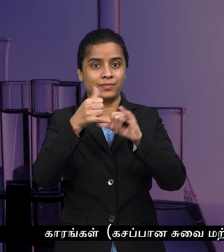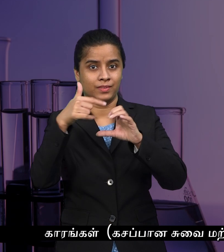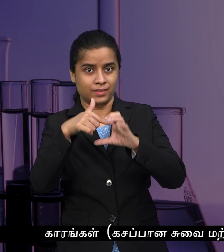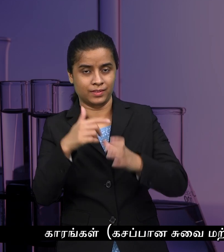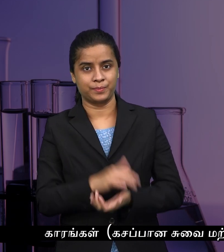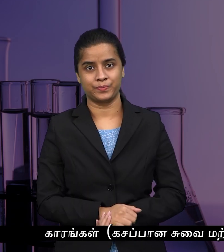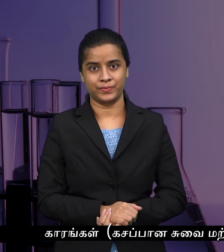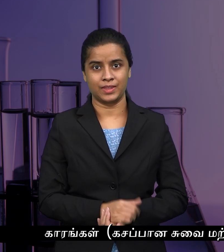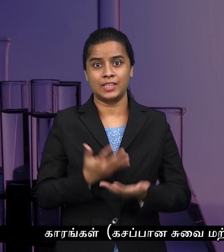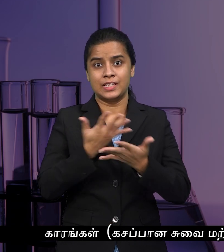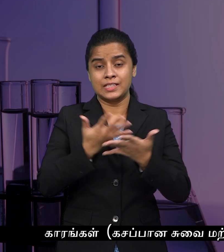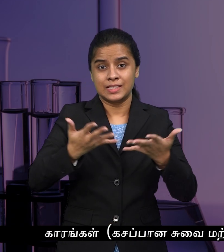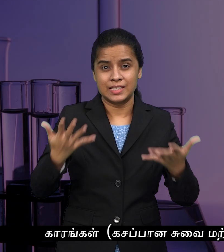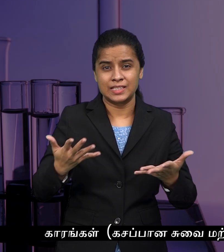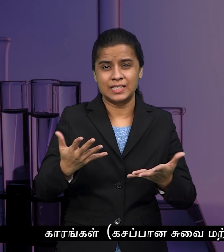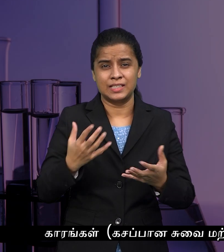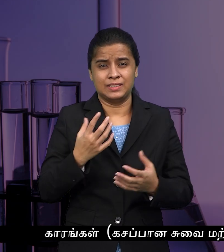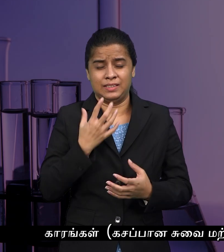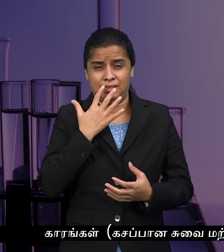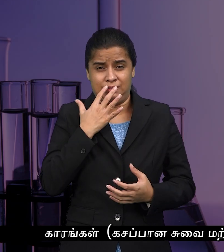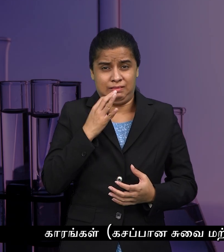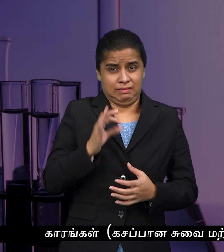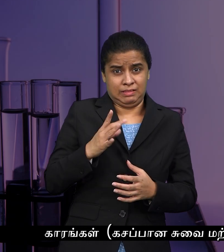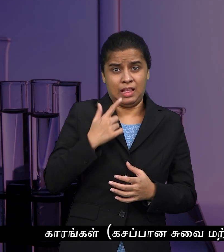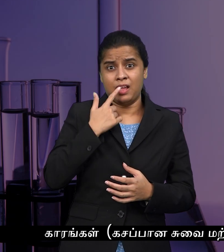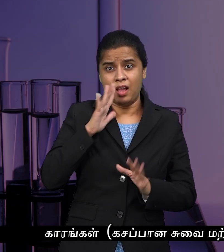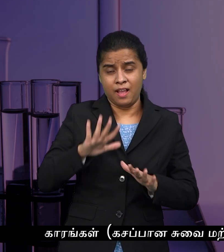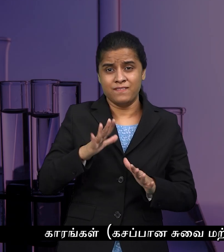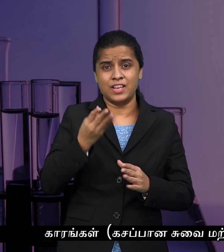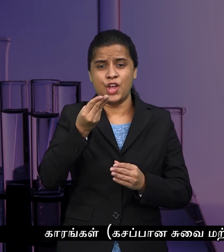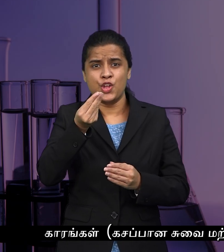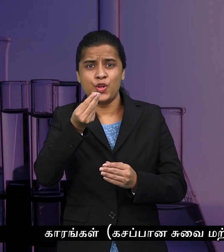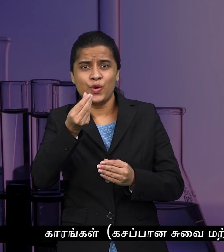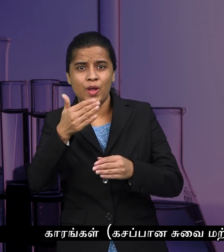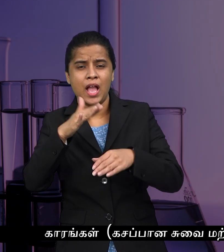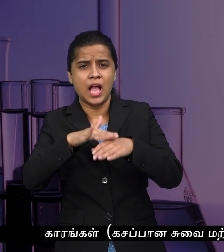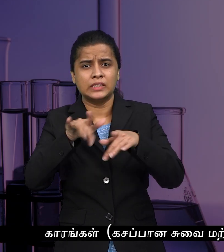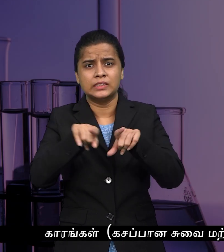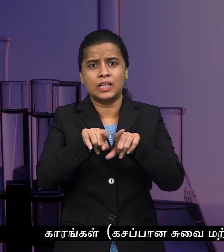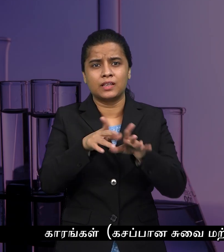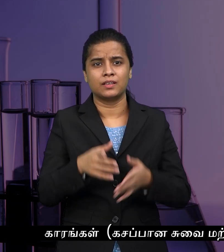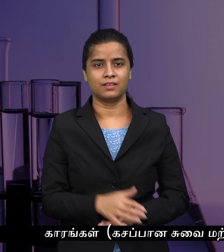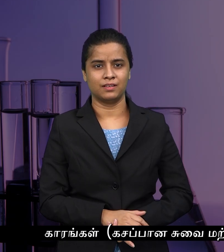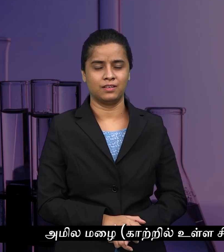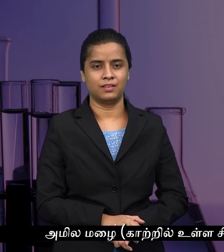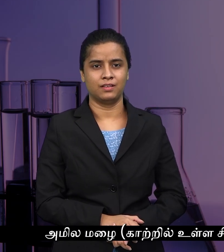காரங்கள், அதாவது கசப்பான சுவை மற்றும் சோப்பை தொடுதல் போன்ற பொருள்.